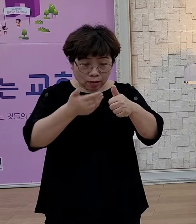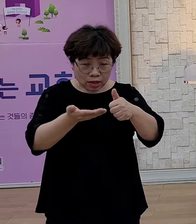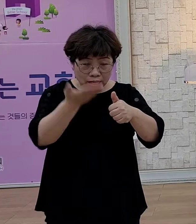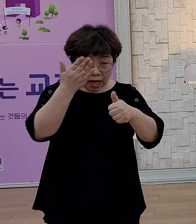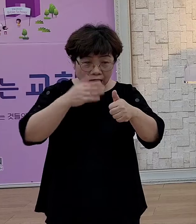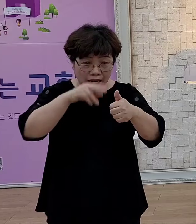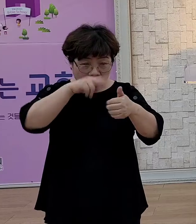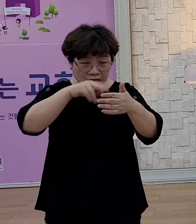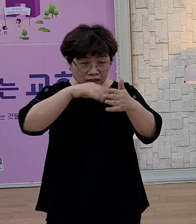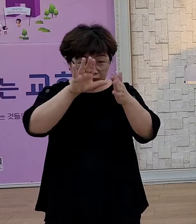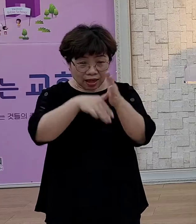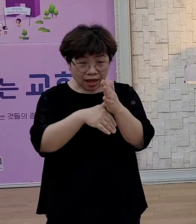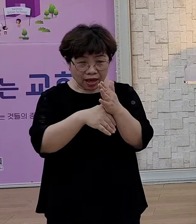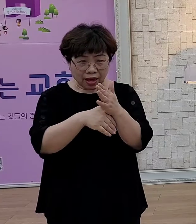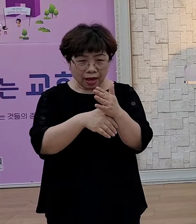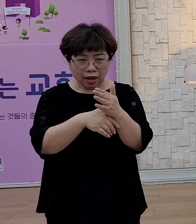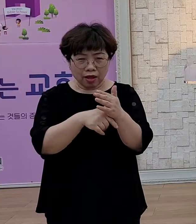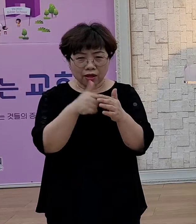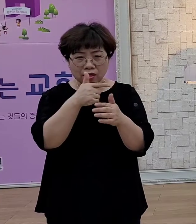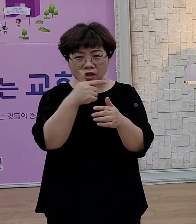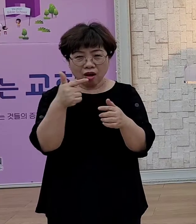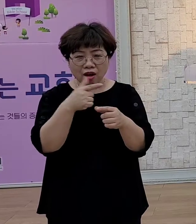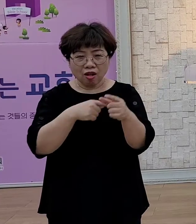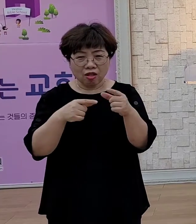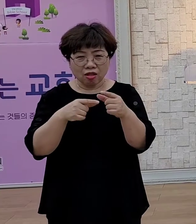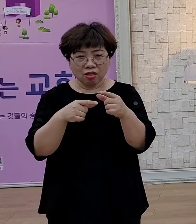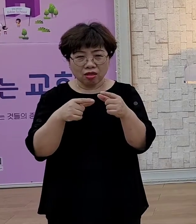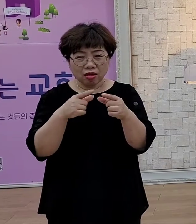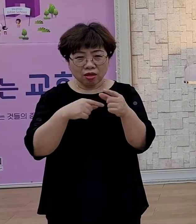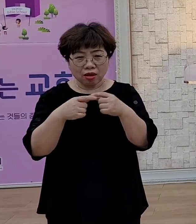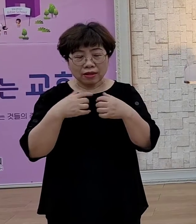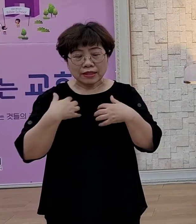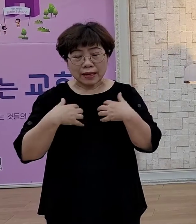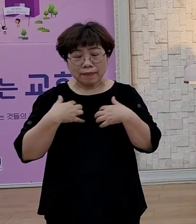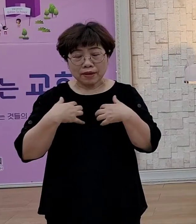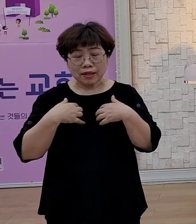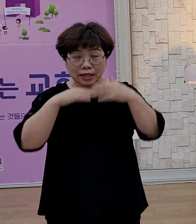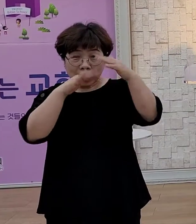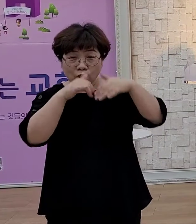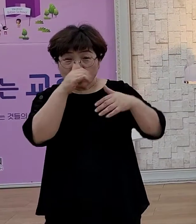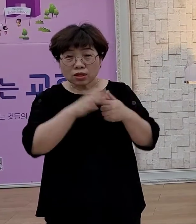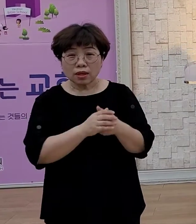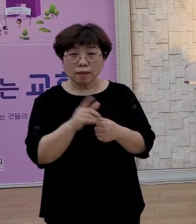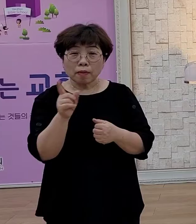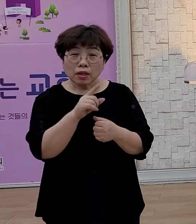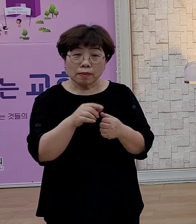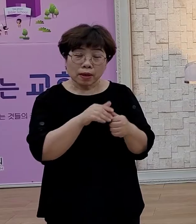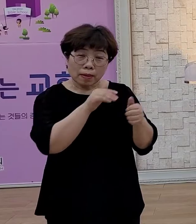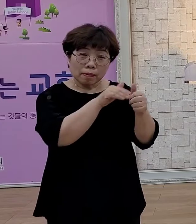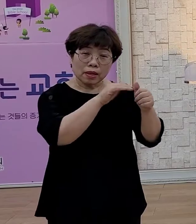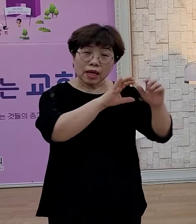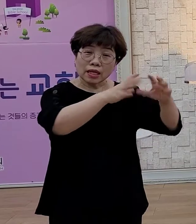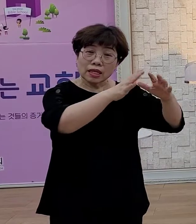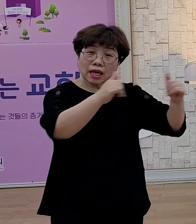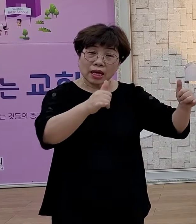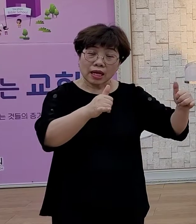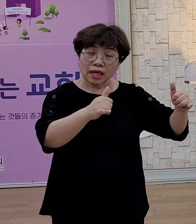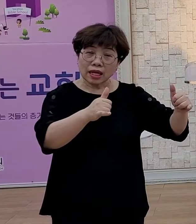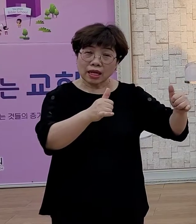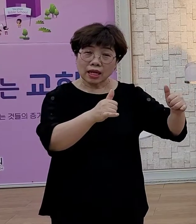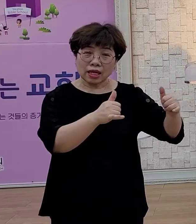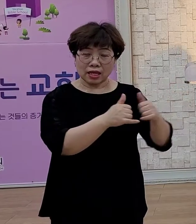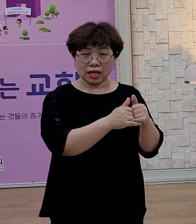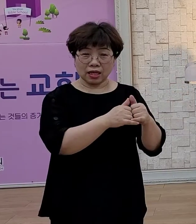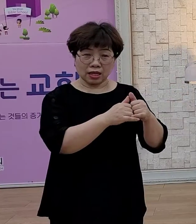거기 있는데, 이 블레셋의 장수들이 지금 이제 다윗이 같이 우리랑 나간다 이 말을 듣고